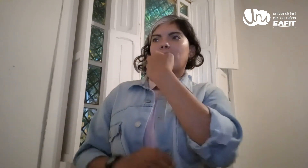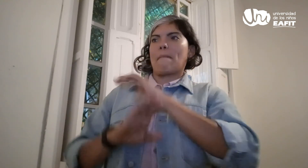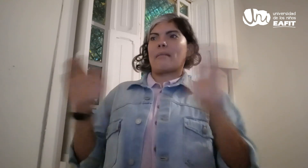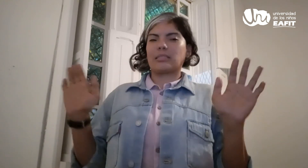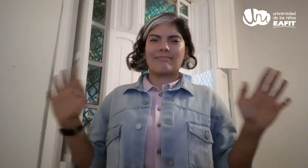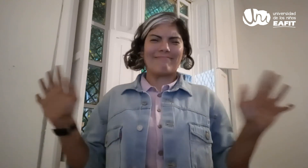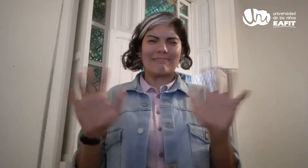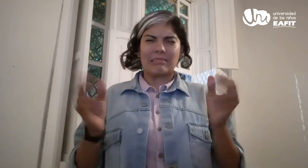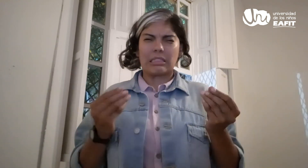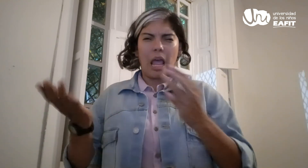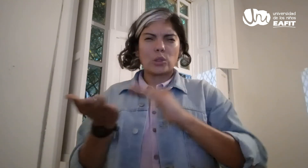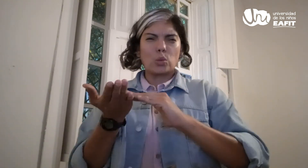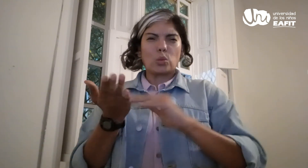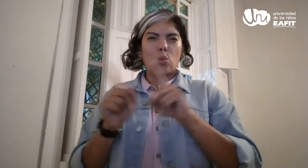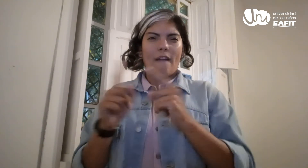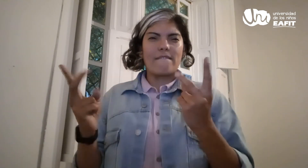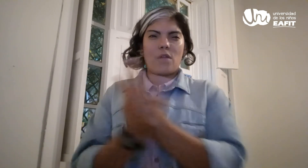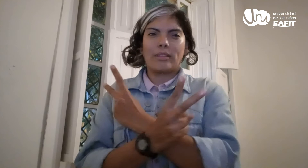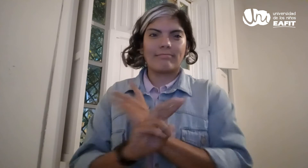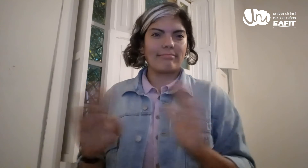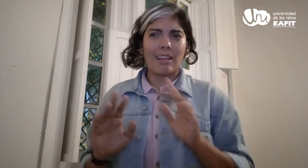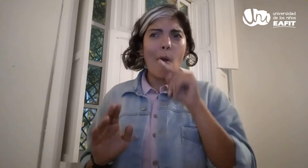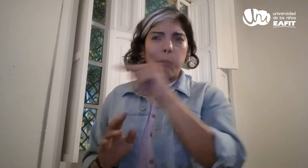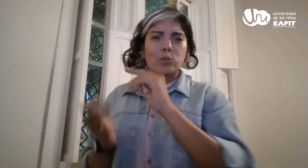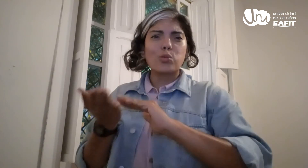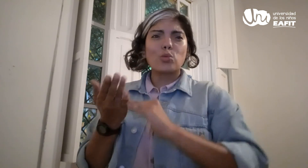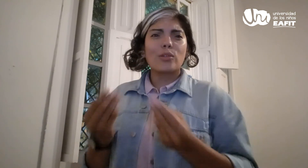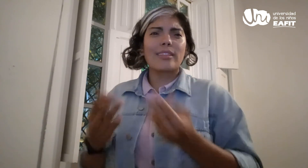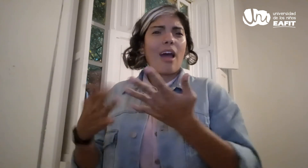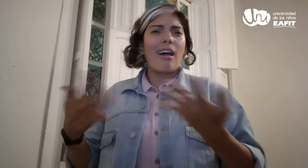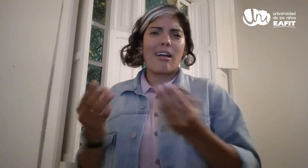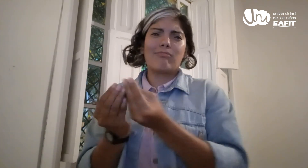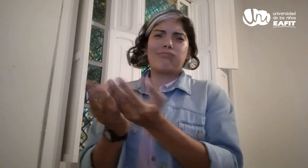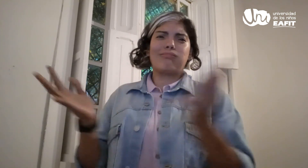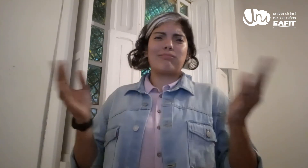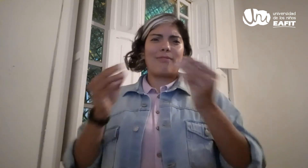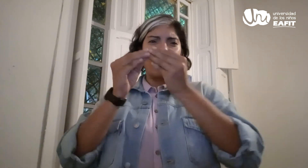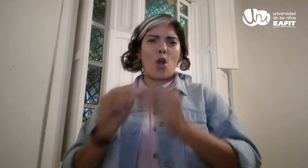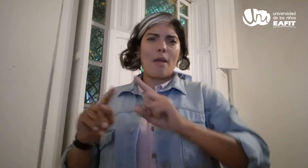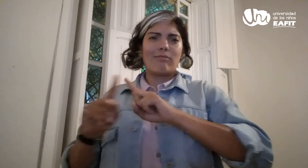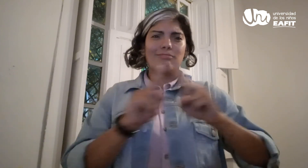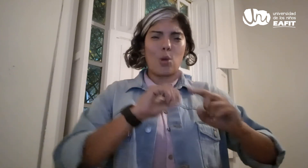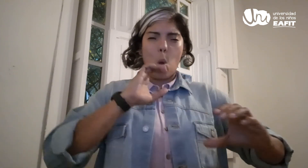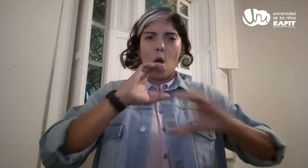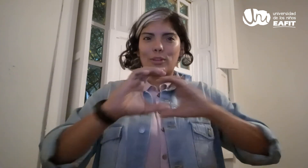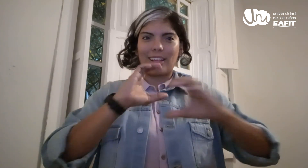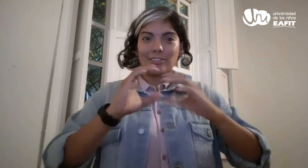audífono o la terapia del habla. Estas estrategias suelen vulnerarnos. Solo basta con apropiar diversas formas